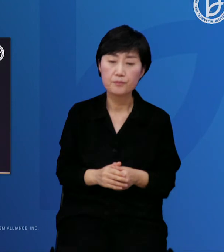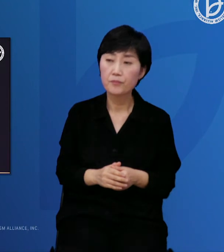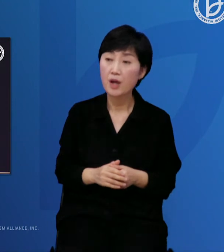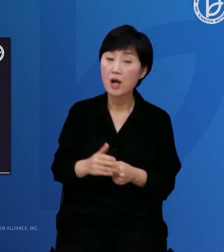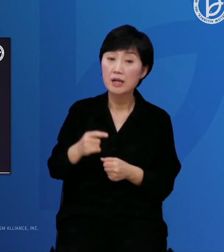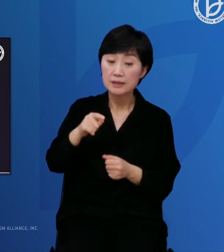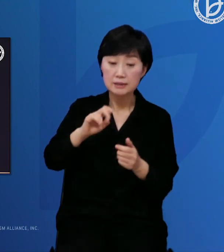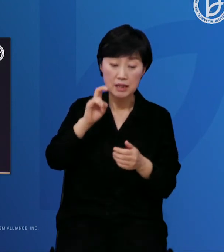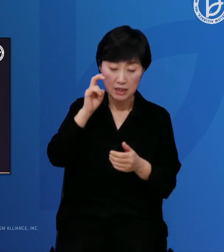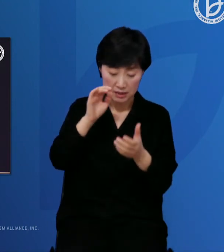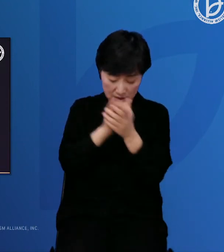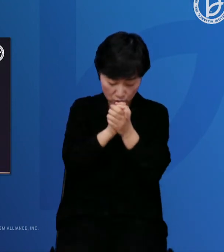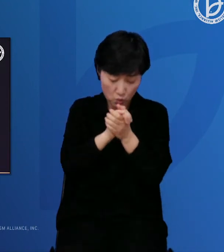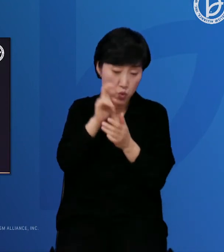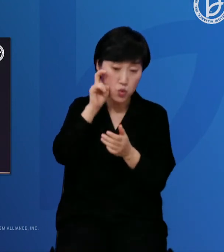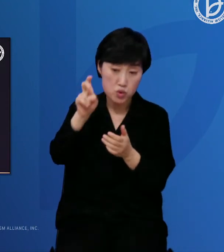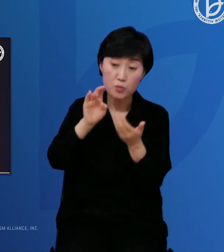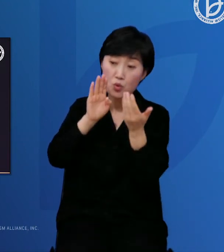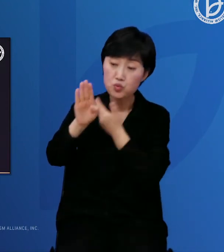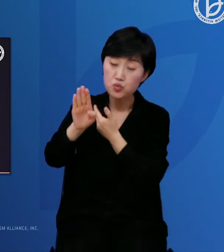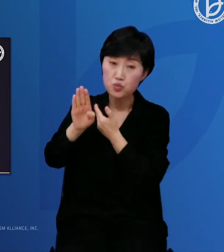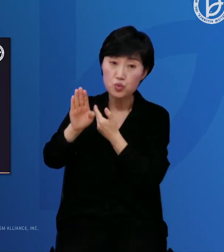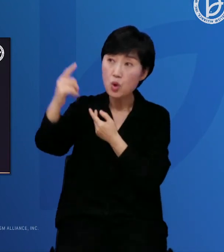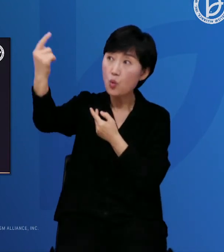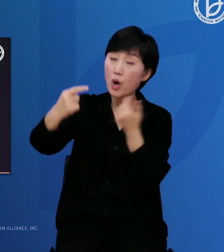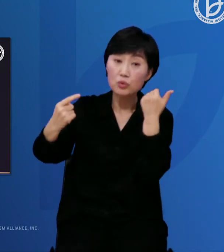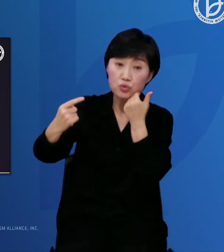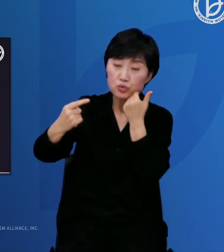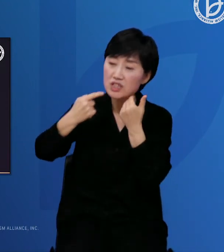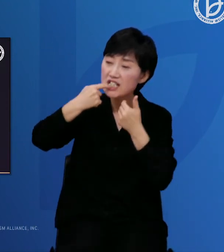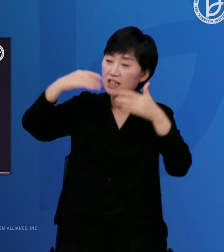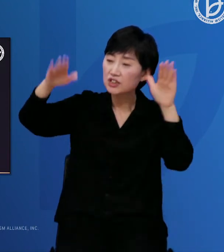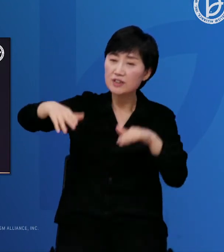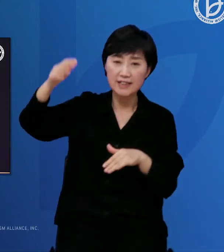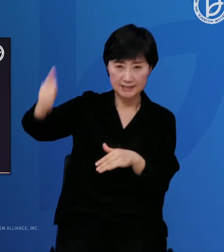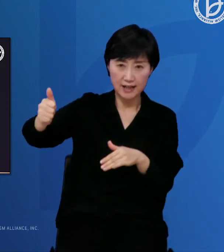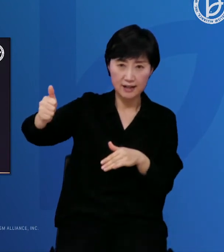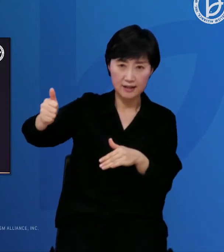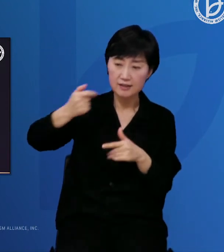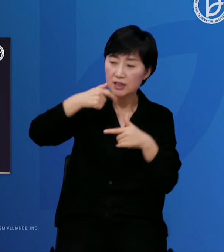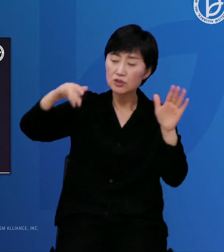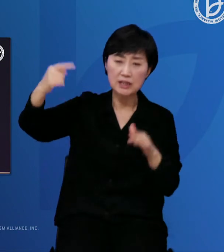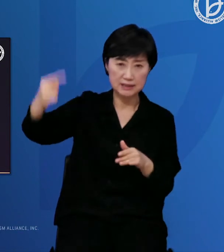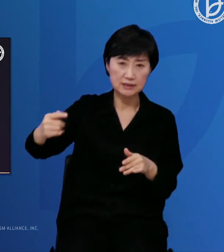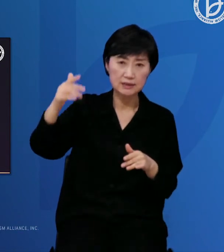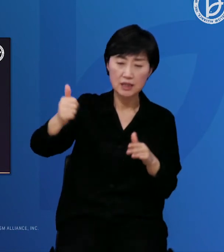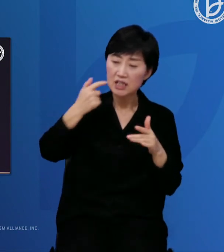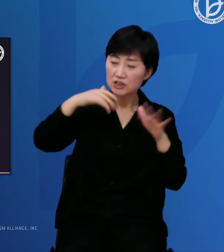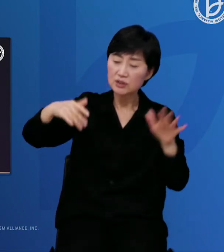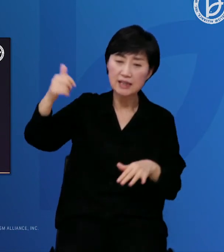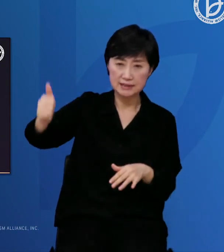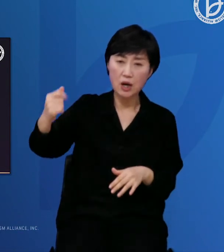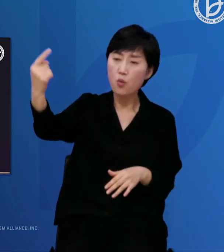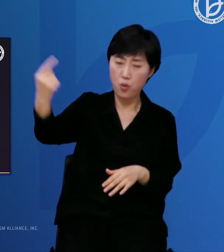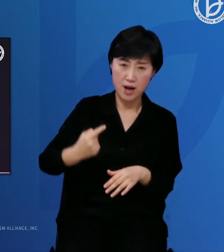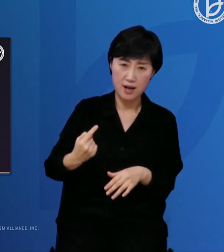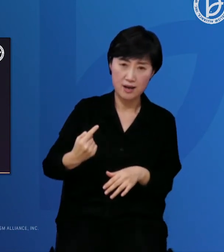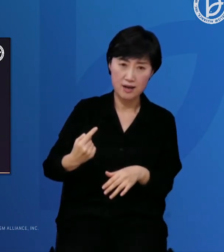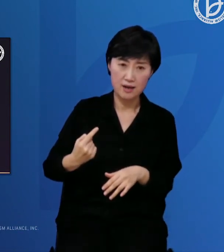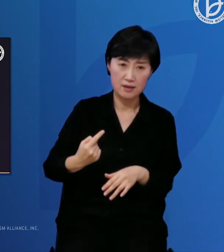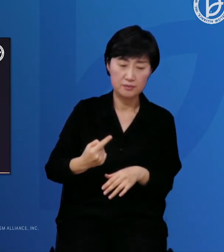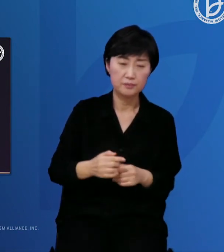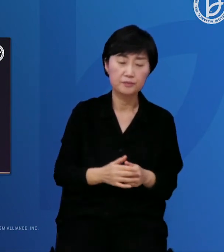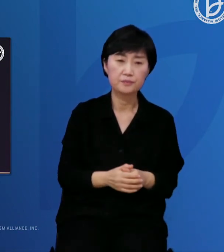천사장을 보냈어요. And at that time, God not only sent the angel, he sent the head angel. 여러분 믿으셔야 됩니다. You need to believe